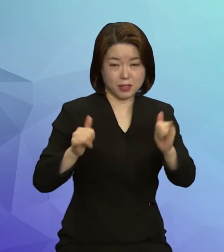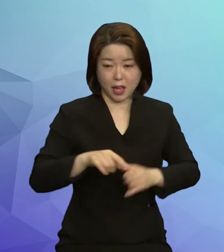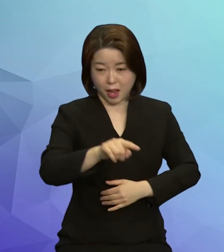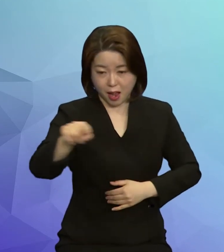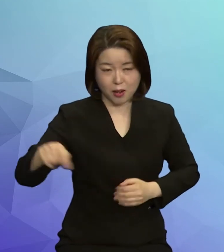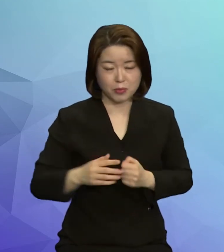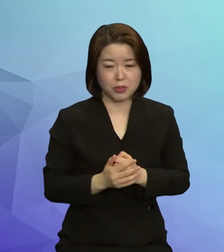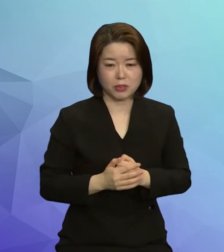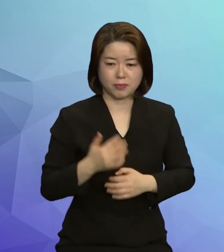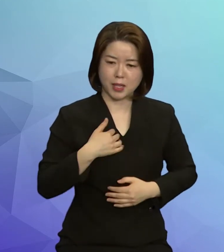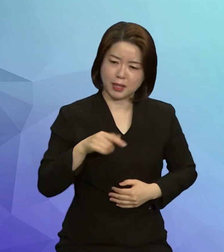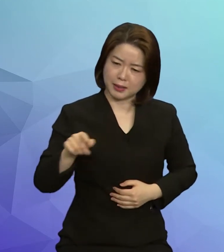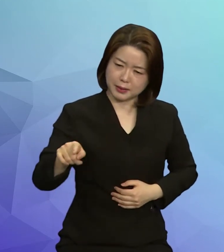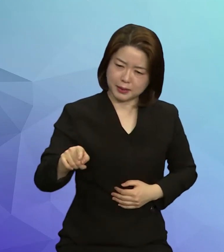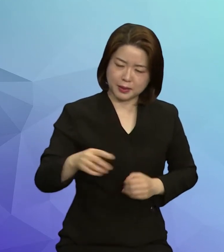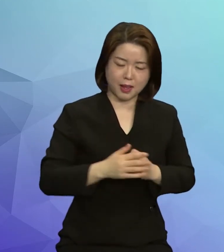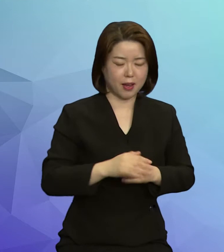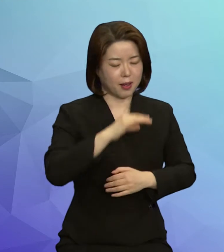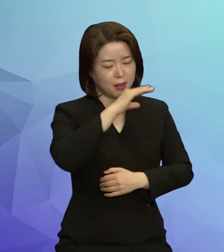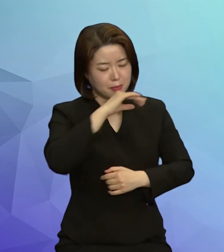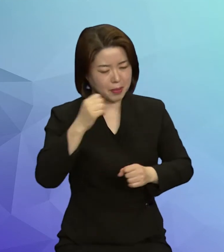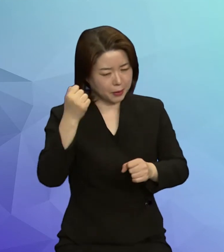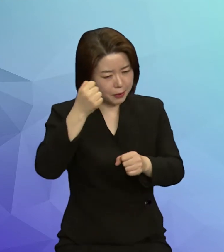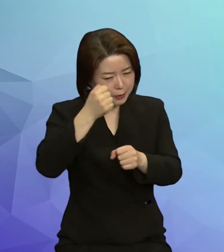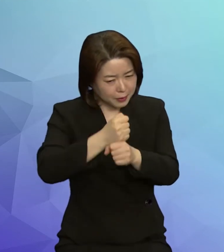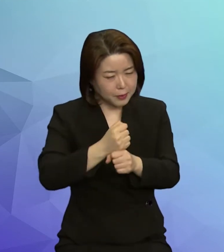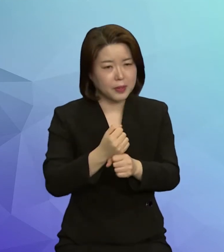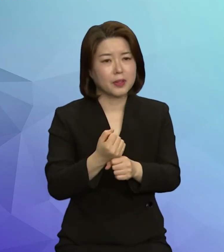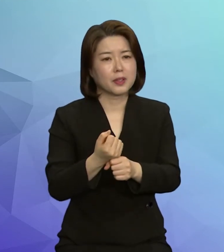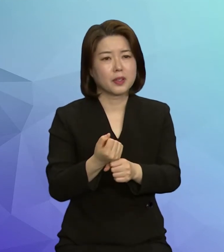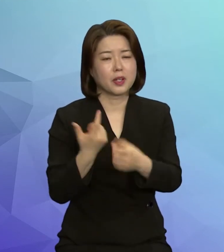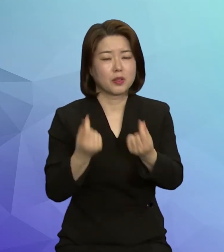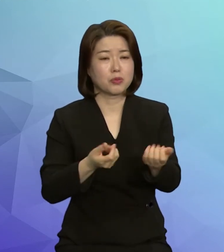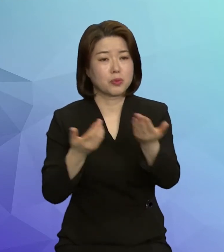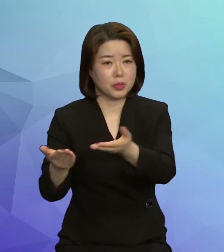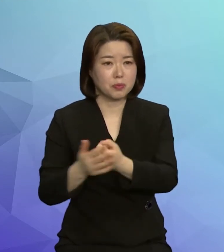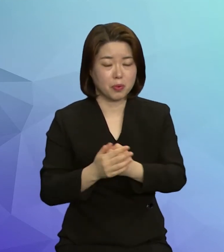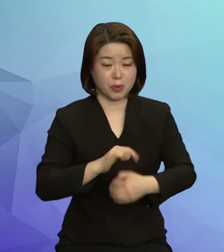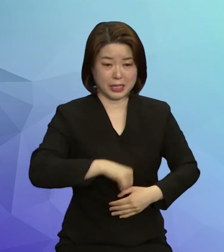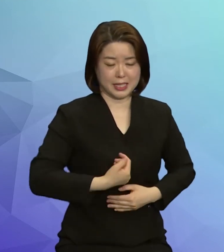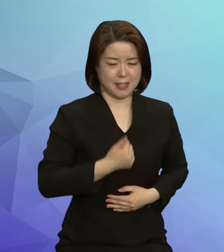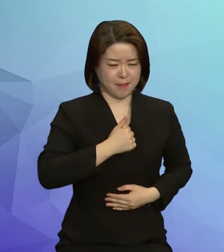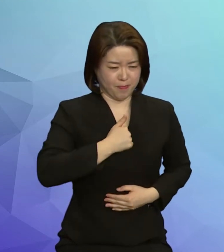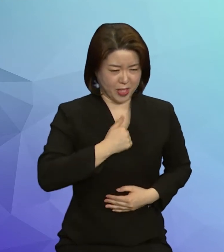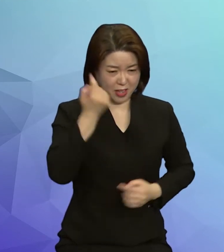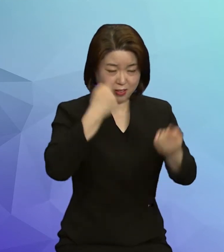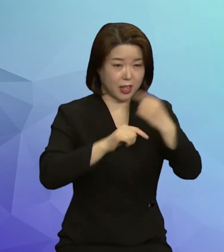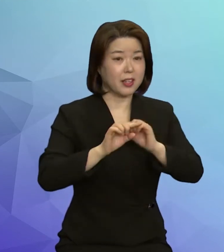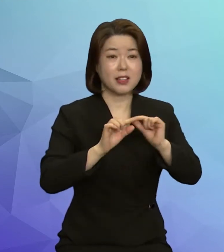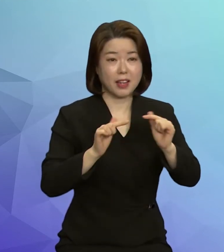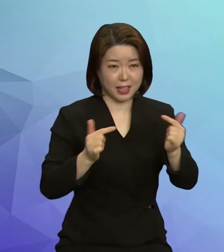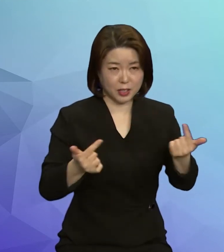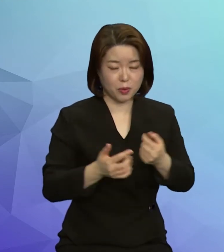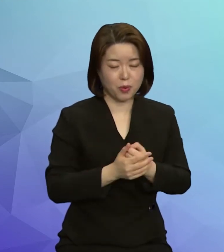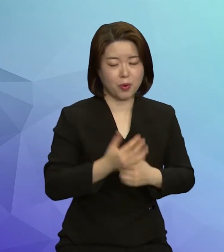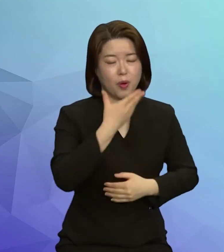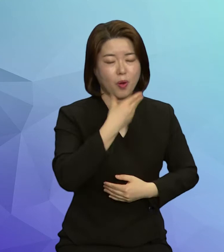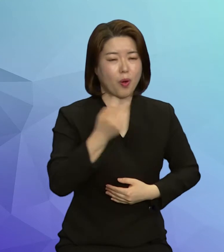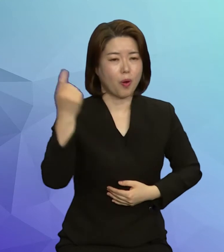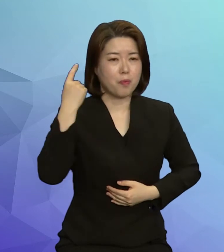사도 바울이 어떻든지 바로잡아 주어야 했습니다. 사도 바울 자신이 자존심 상해서가